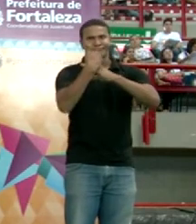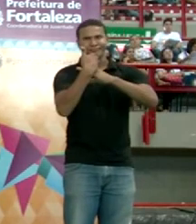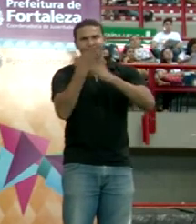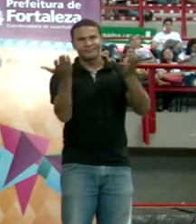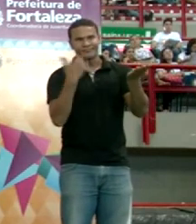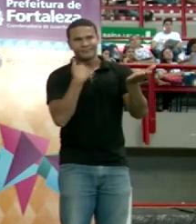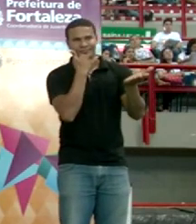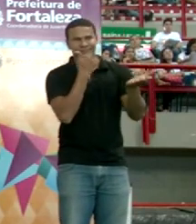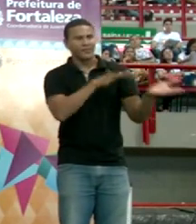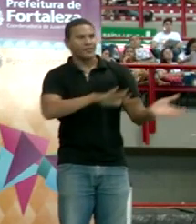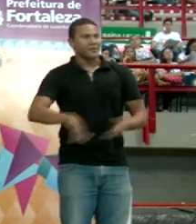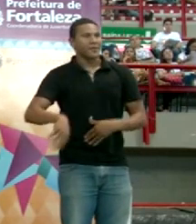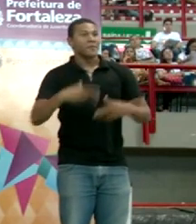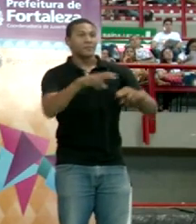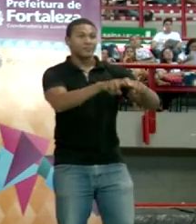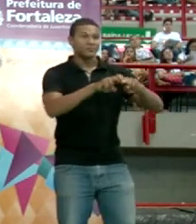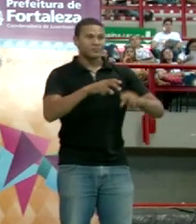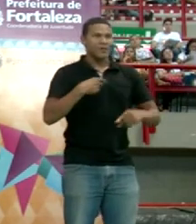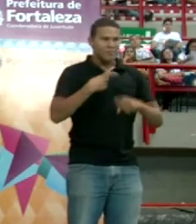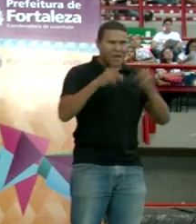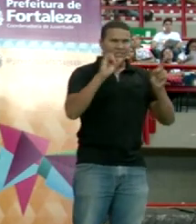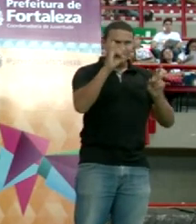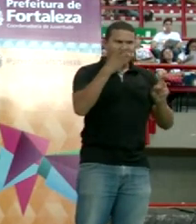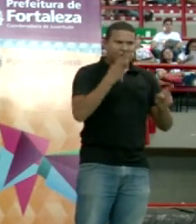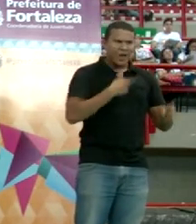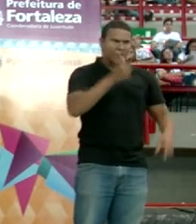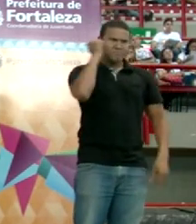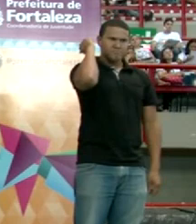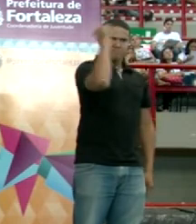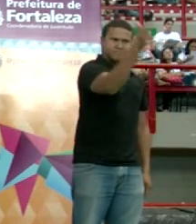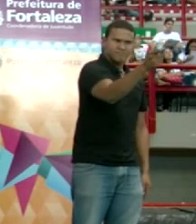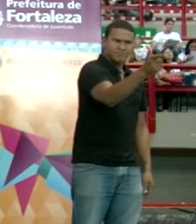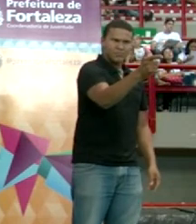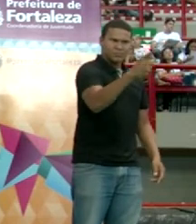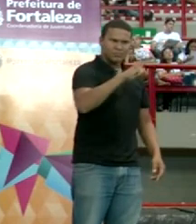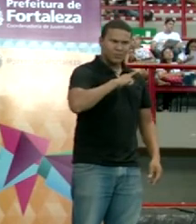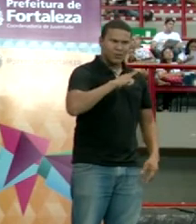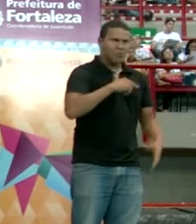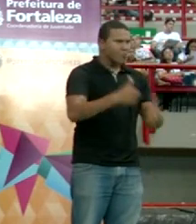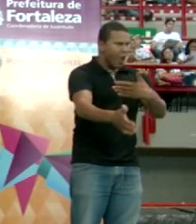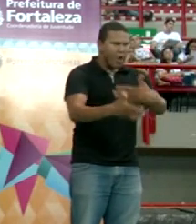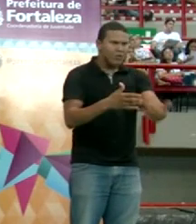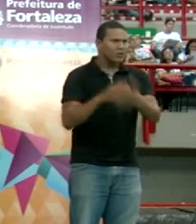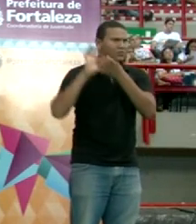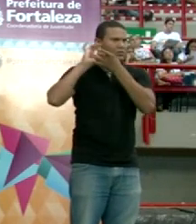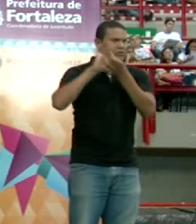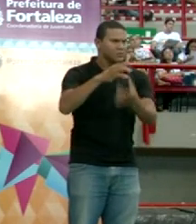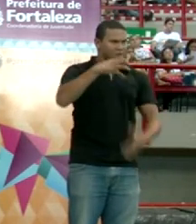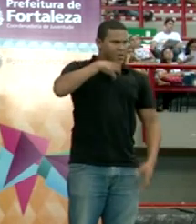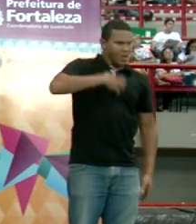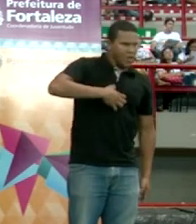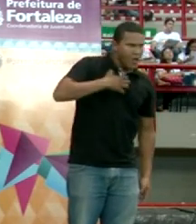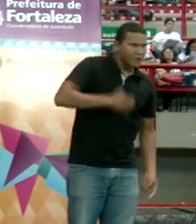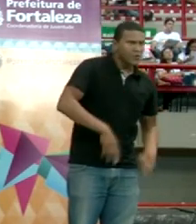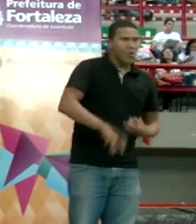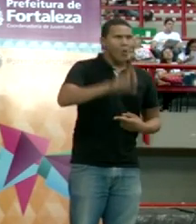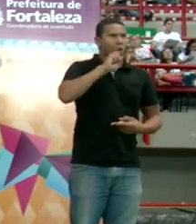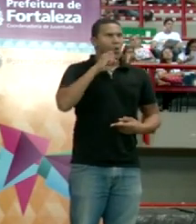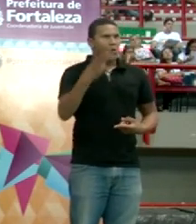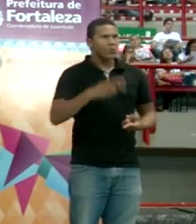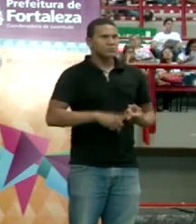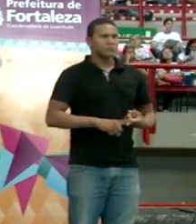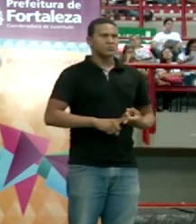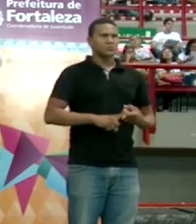quando você fala num contexto de raiva, num contexto de desforra, num contexto